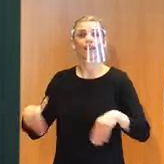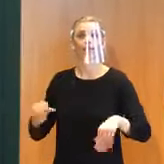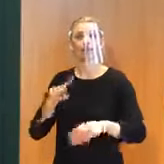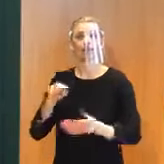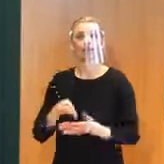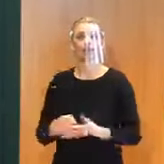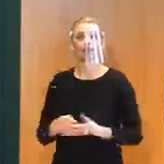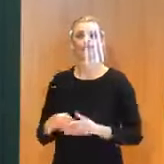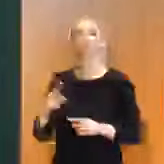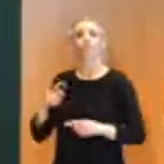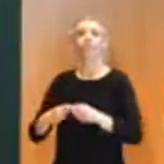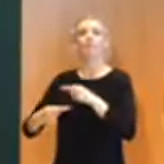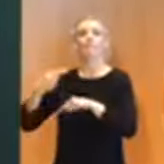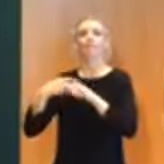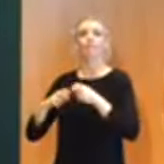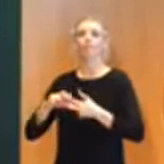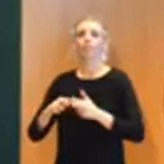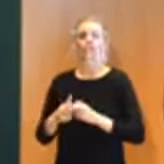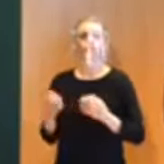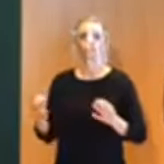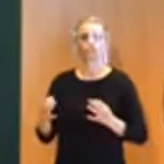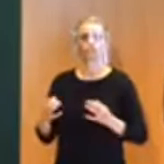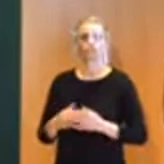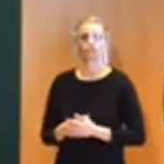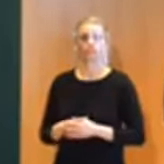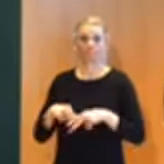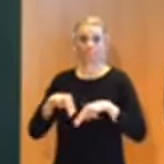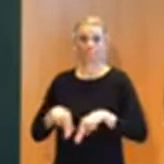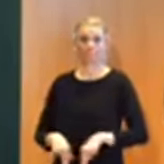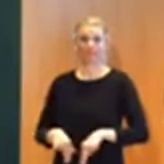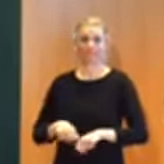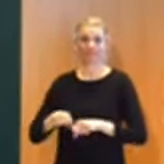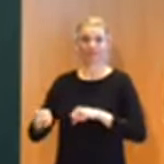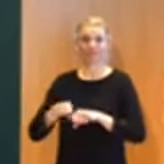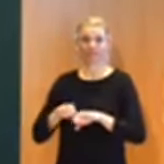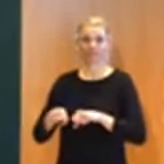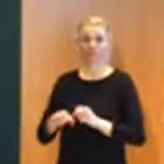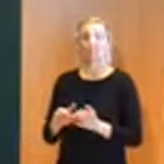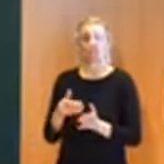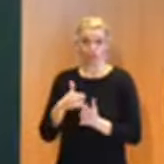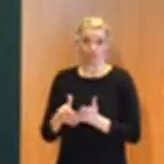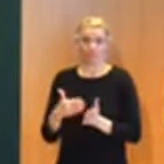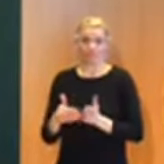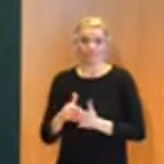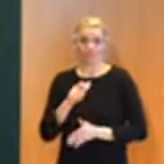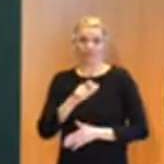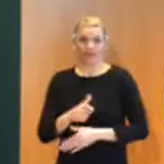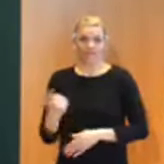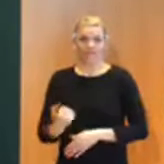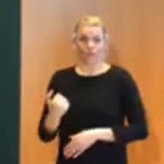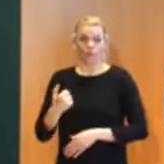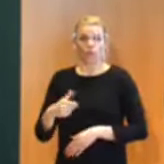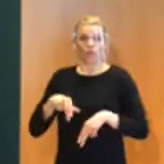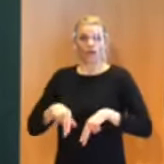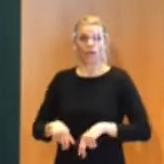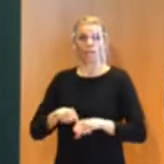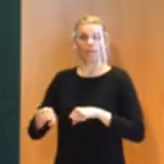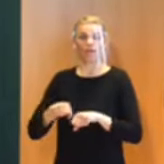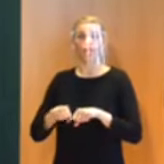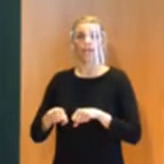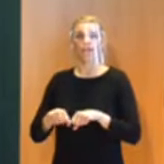Pôvodcom týchto problémov je premiér, ešte stále premiér Igor Matovič s jeho